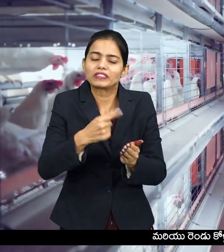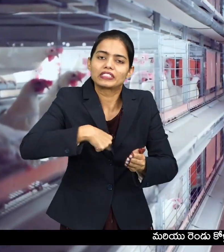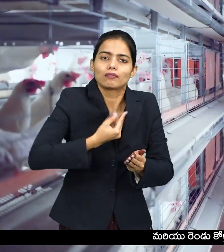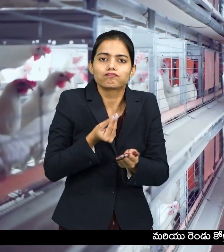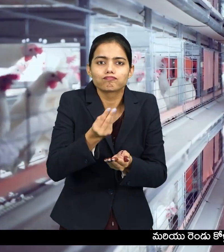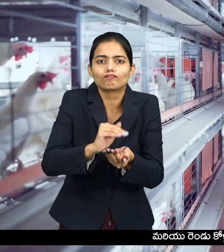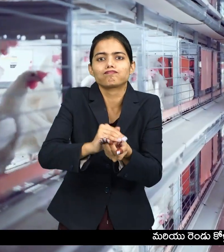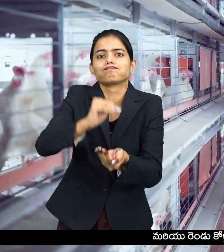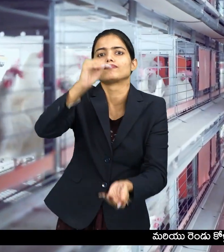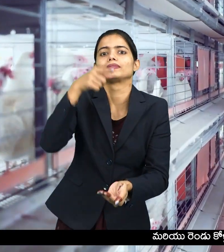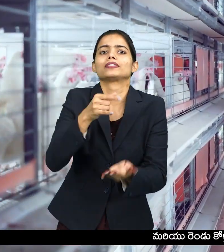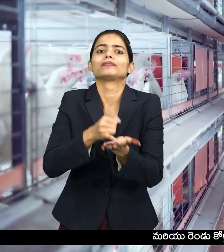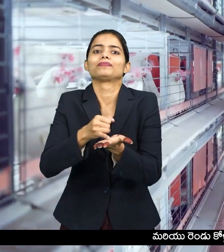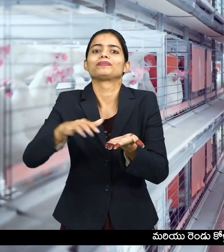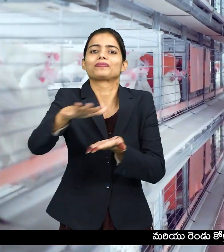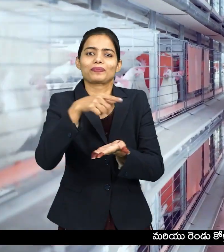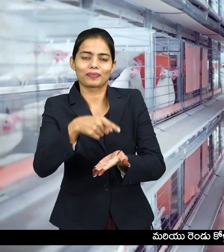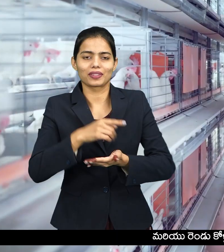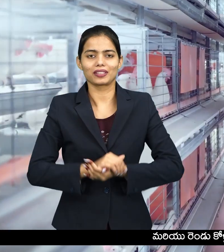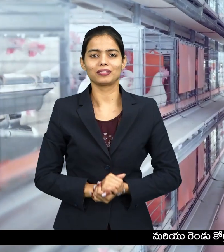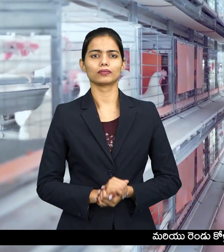2 కోళ్ల ఫారాలను నడుపుతున్నారు.